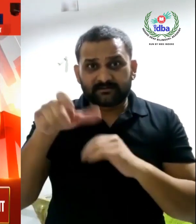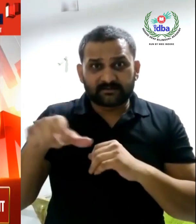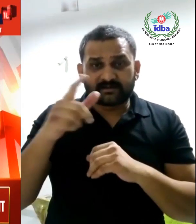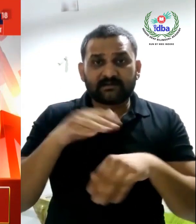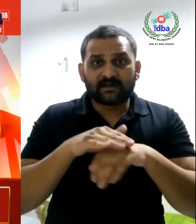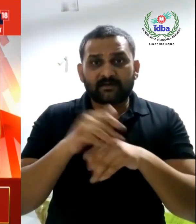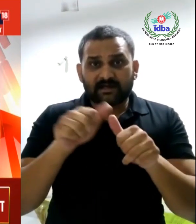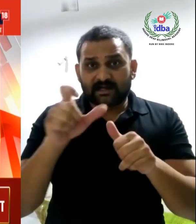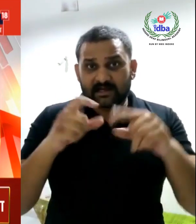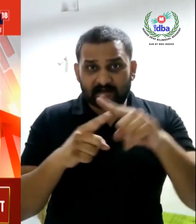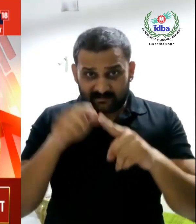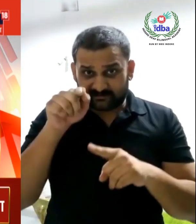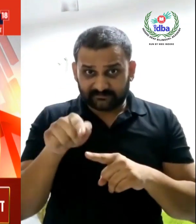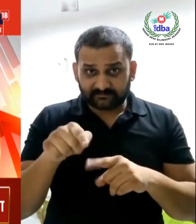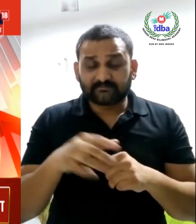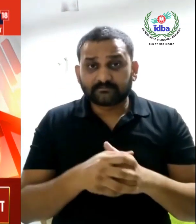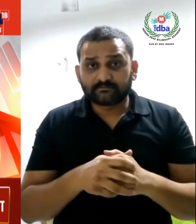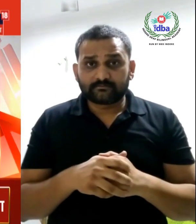कॉन्ट्रैक्ट लेबर एक्ट के अंतर्गत